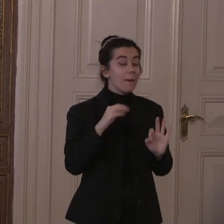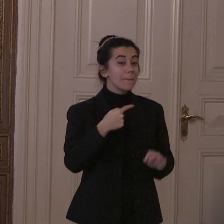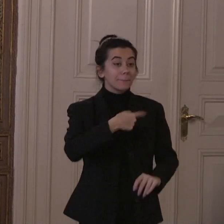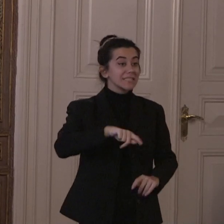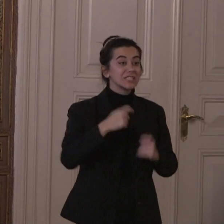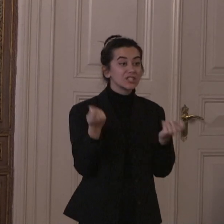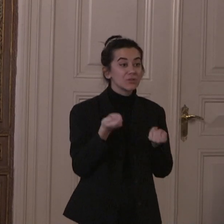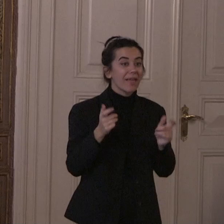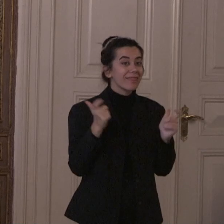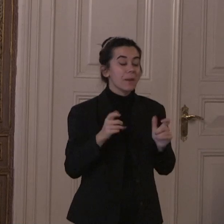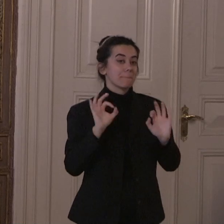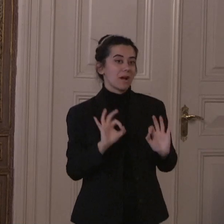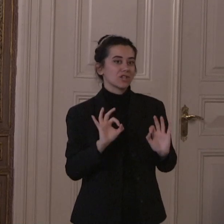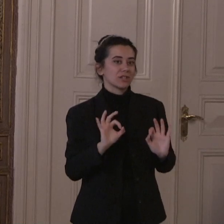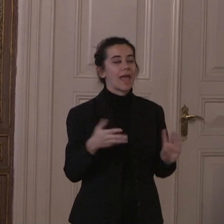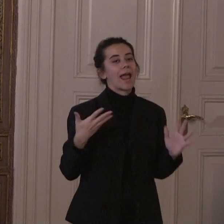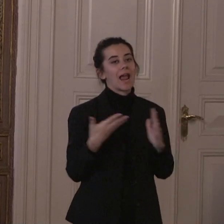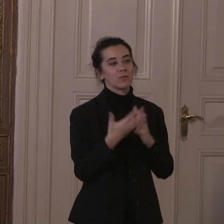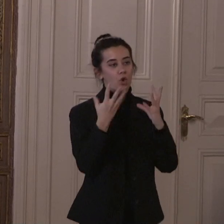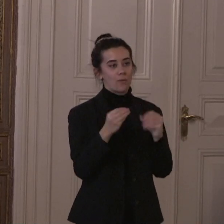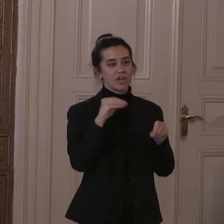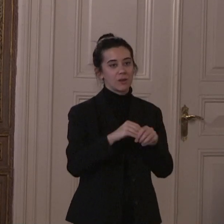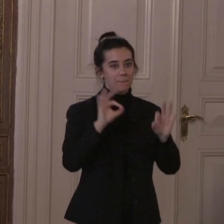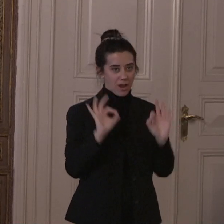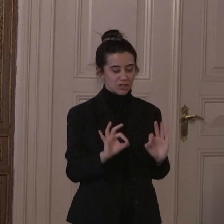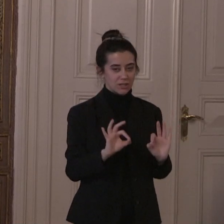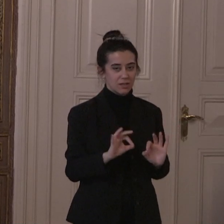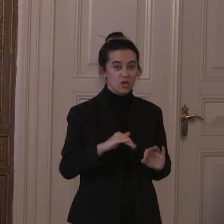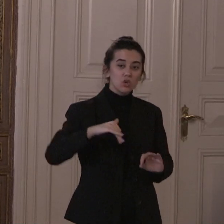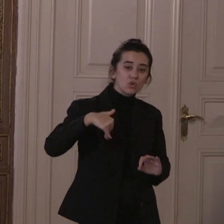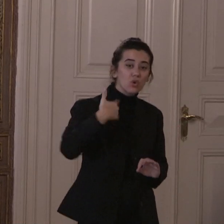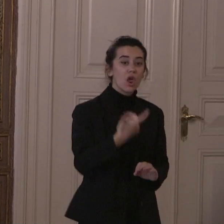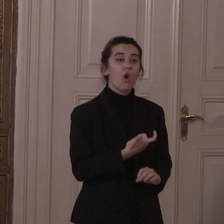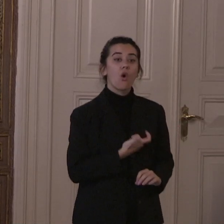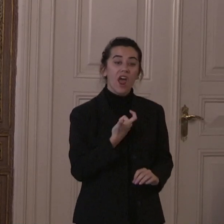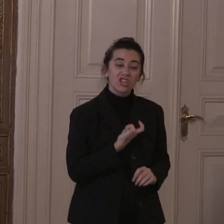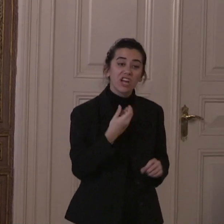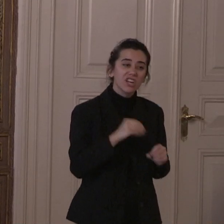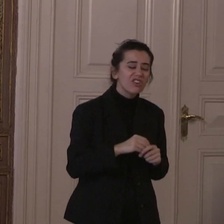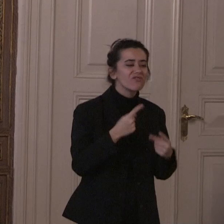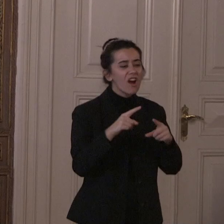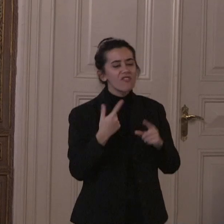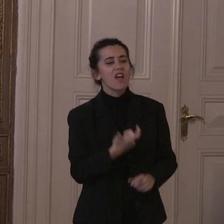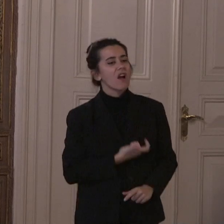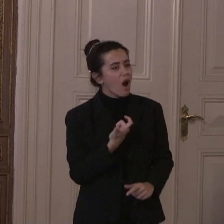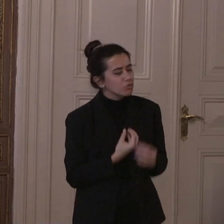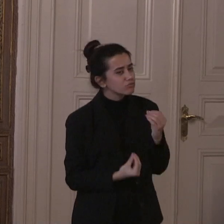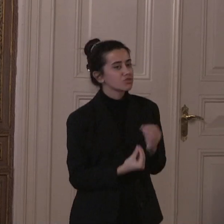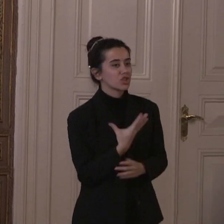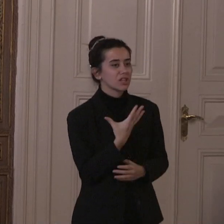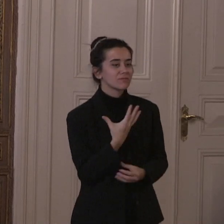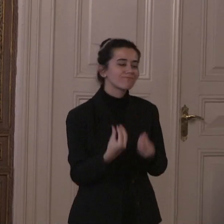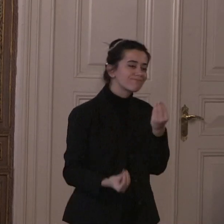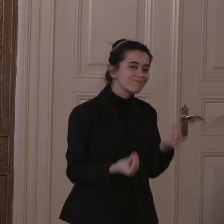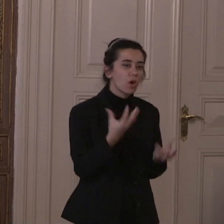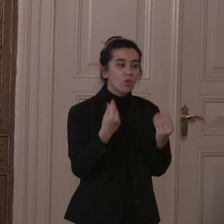başladık. Daha sonra öğrenciler için birer zorunluluğu geldi, yönetmelik çıktı ama biz bundan önce